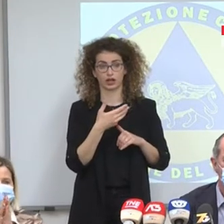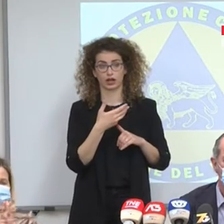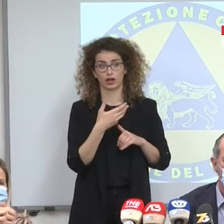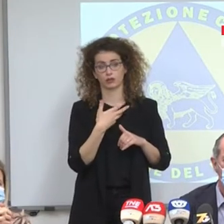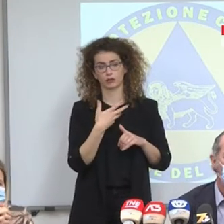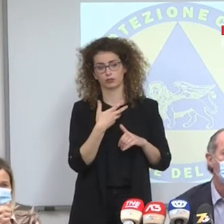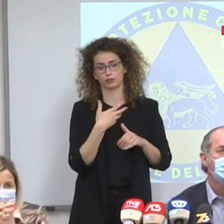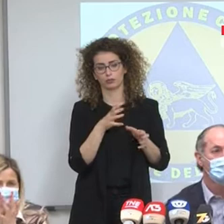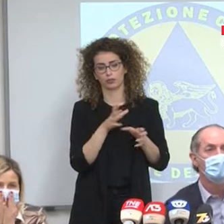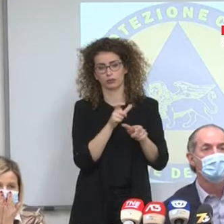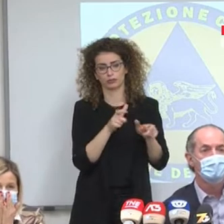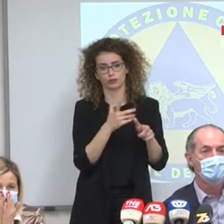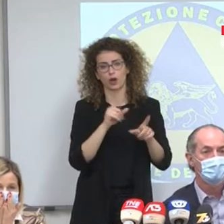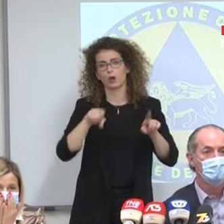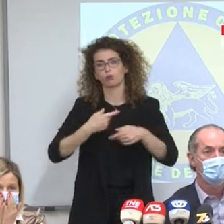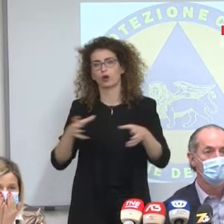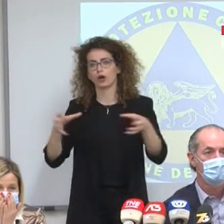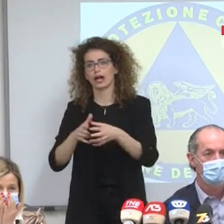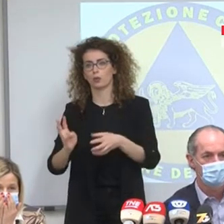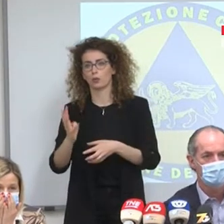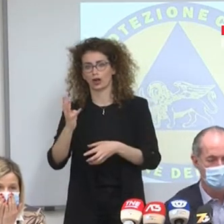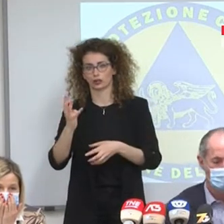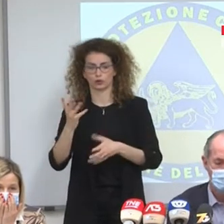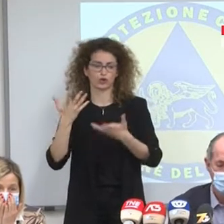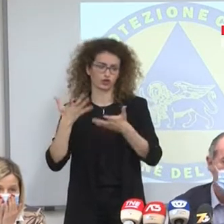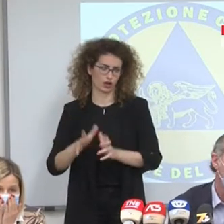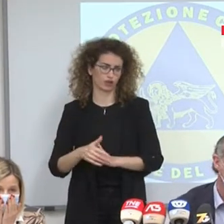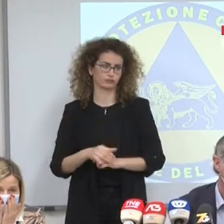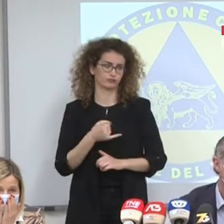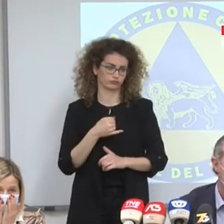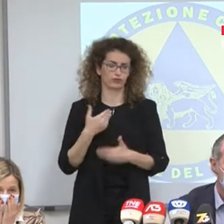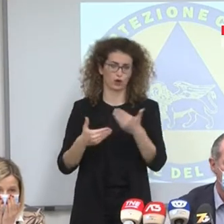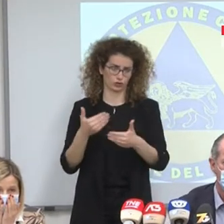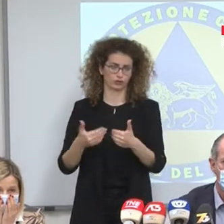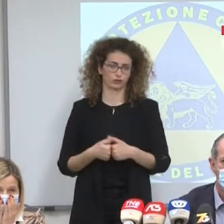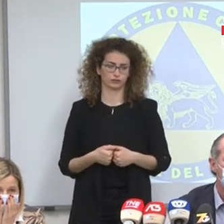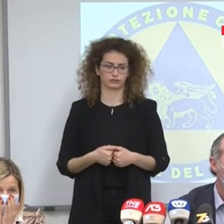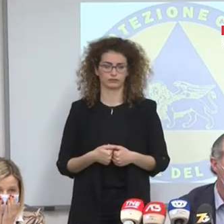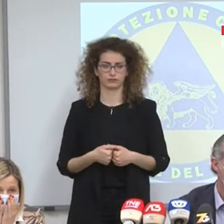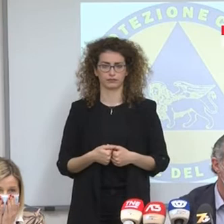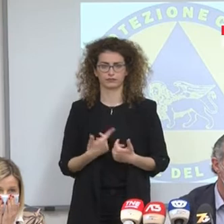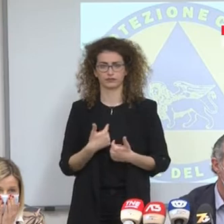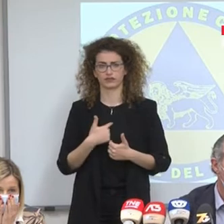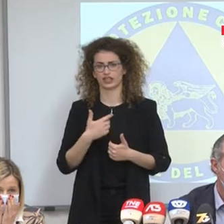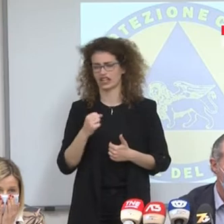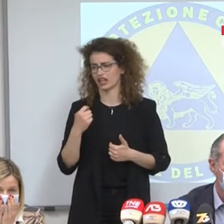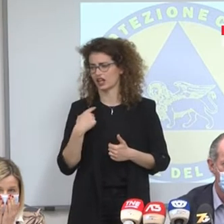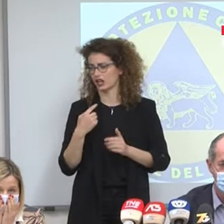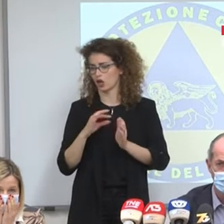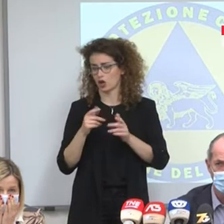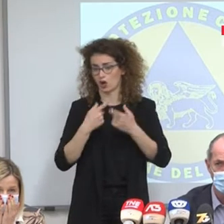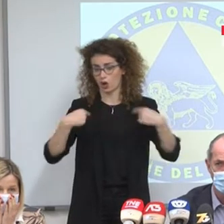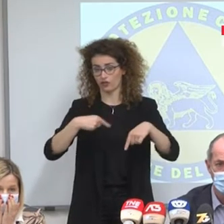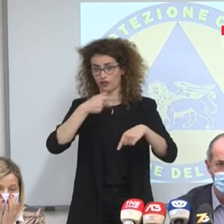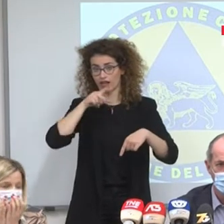tutto il comparto. E poi la categoria 4. Che c'è già. Sì. Va bene. Che continua ad esserci. Mi ha prenotato in 12.000 l'altro giorno dopo la